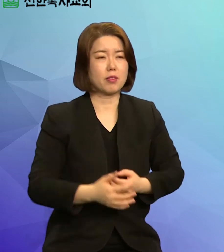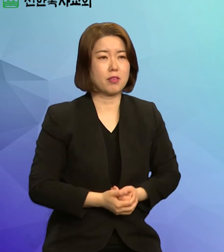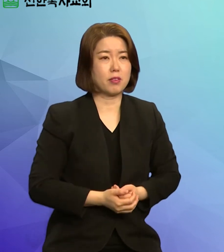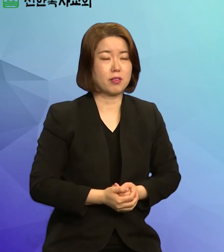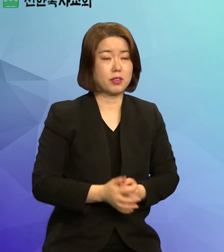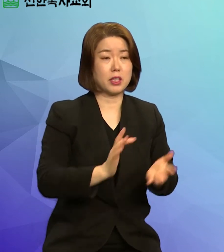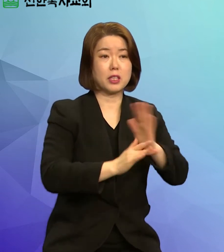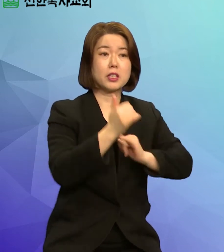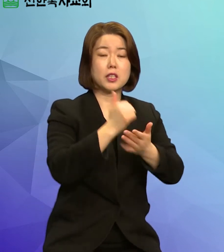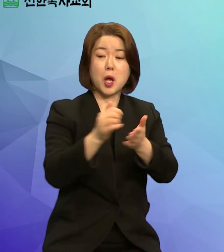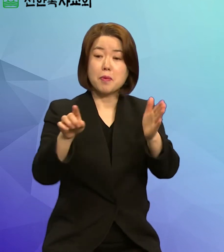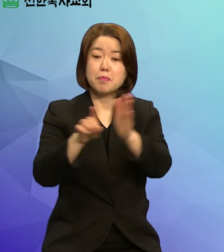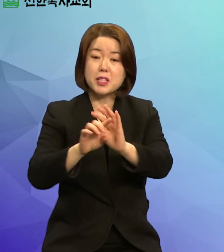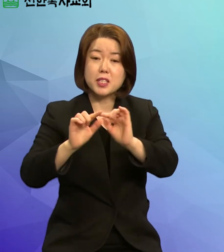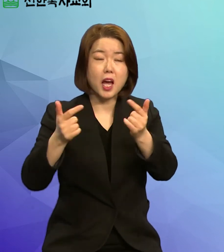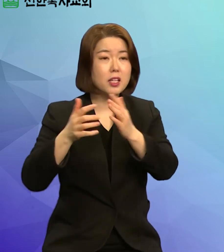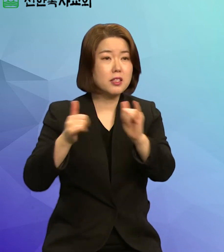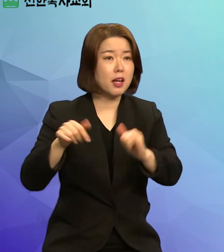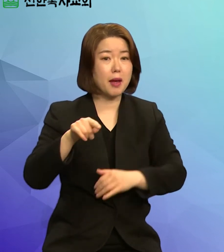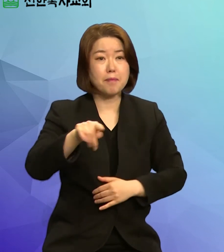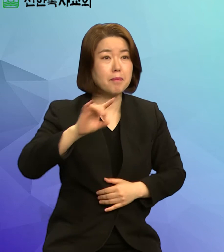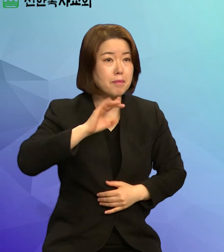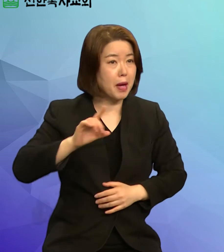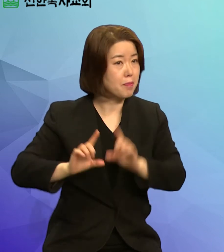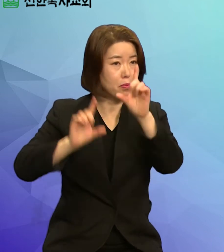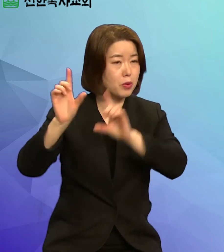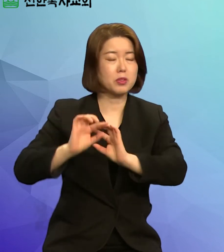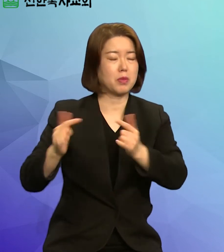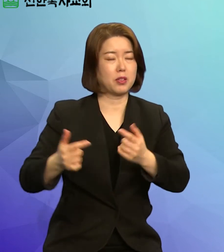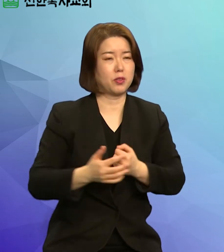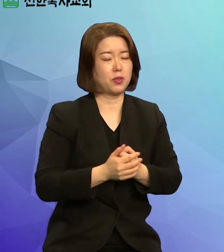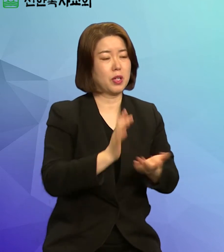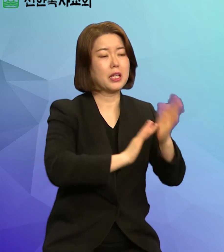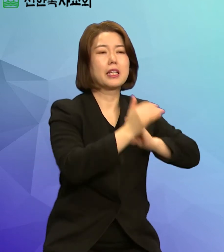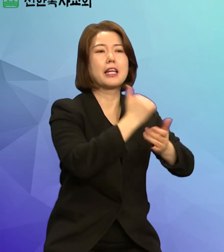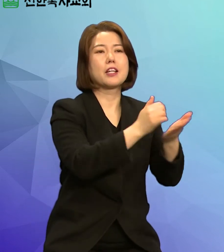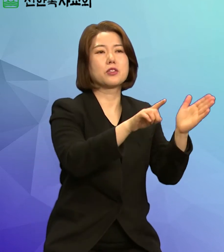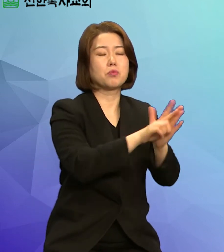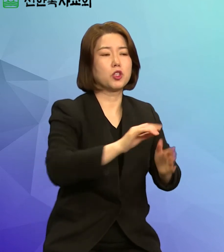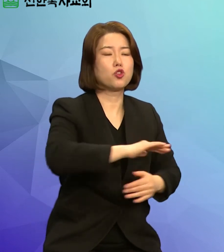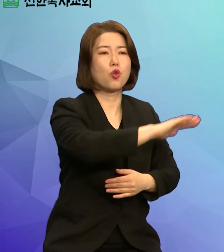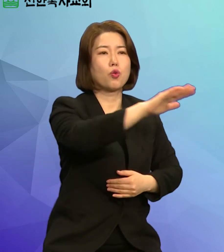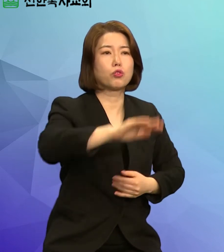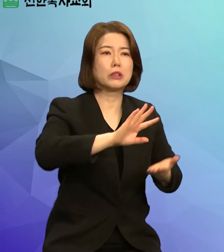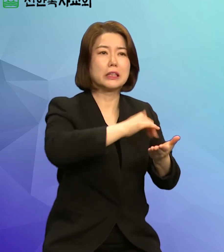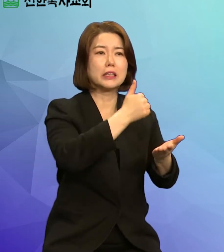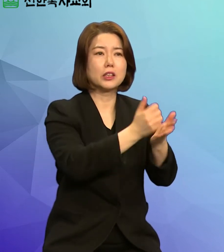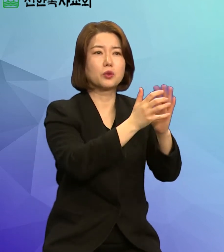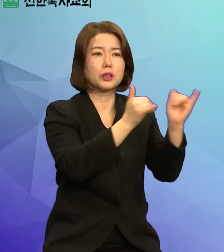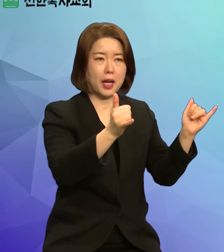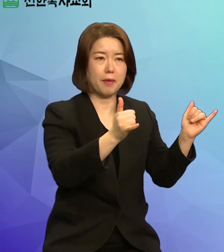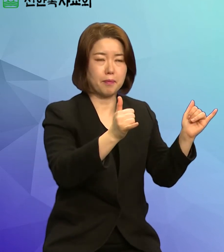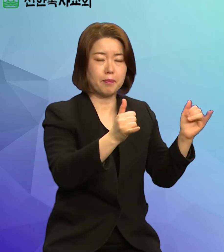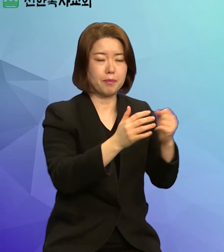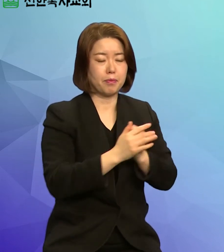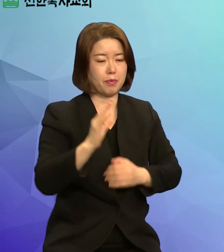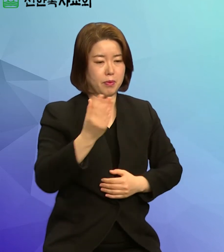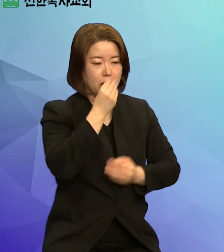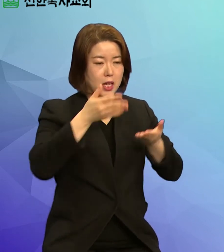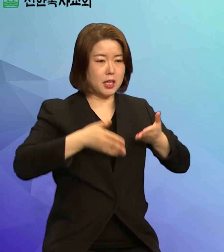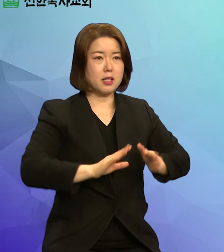않는 불신자들만 그런 게 아닙니다. 예수님을 믿는다는 그리스도인들조차도